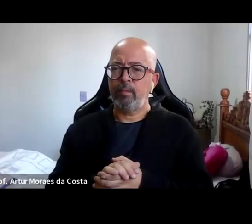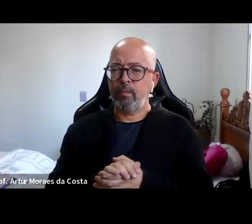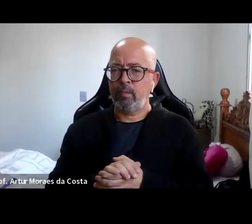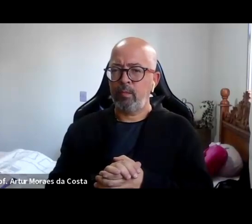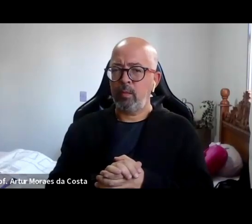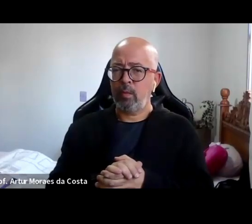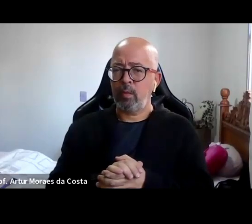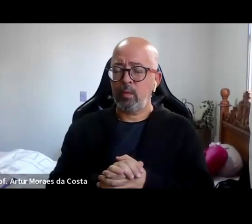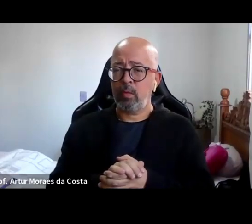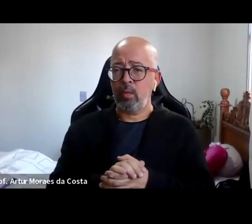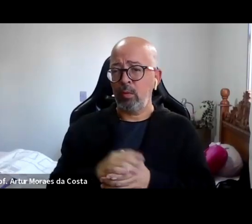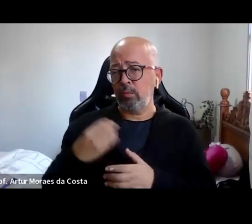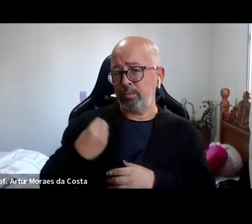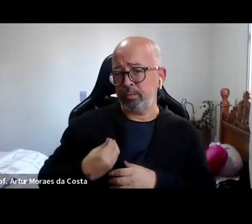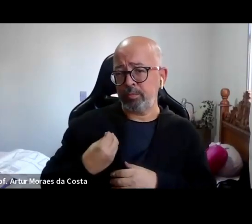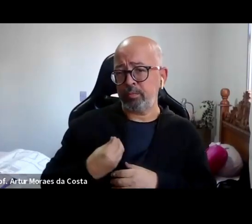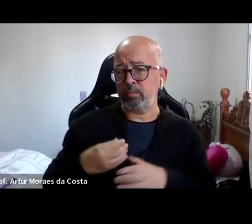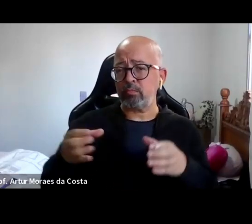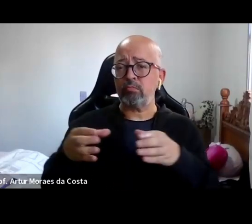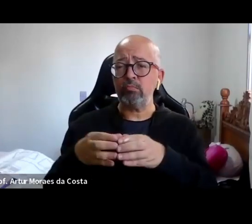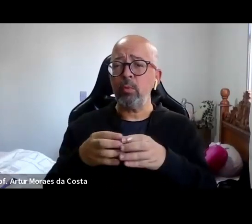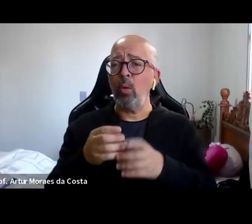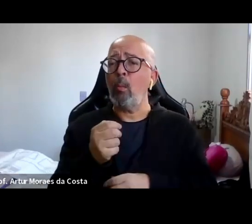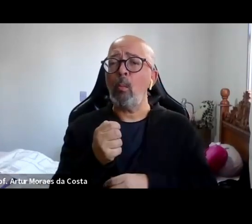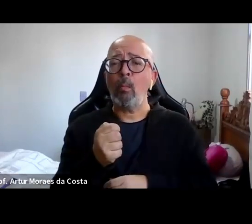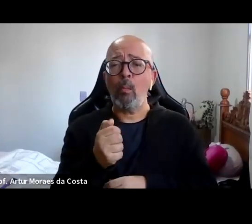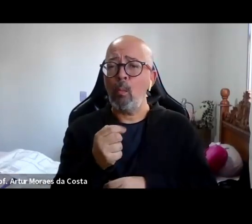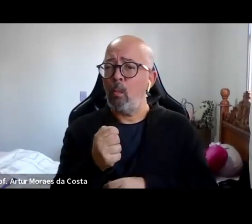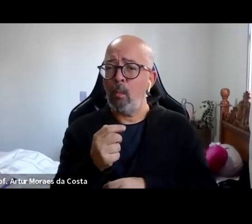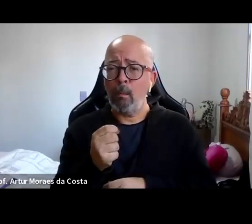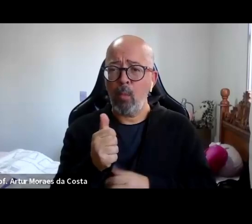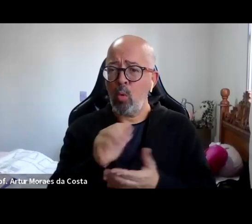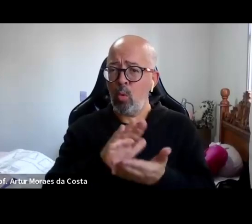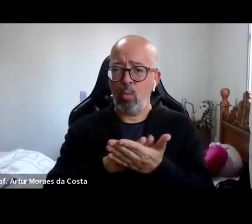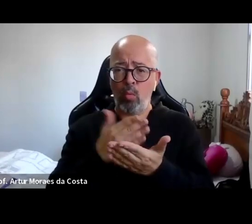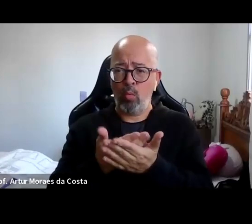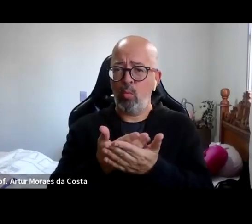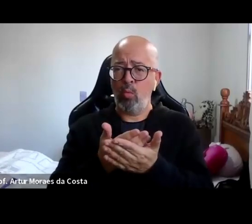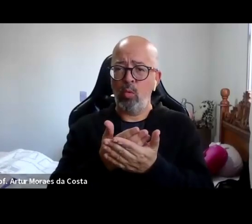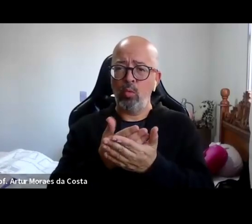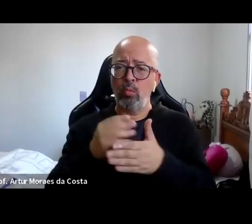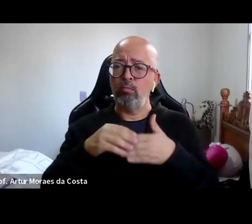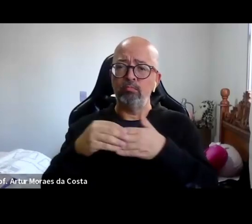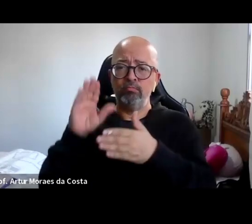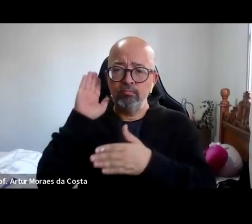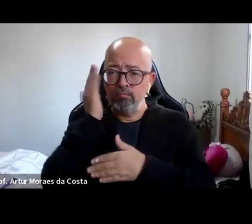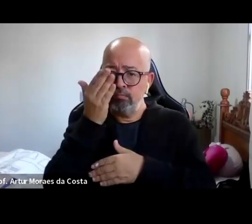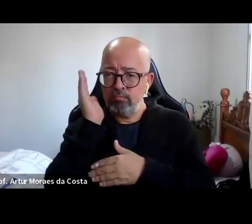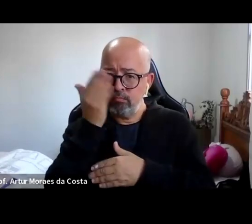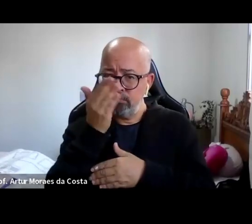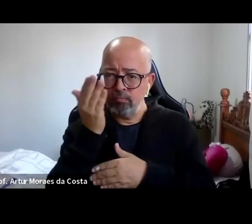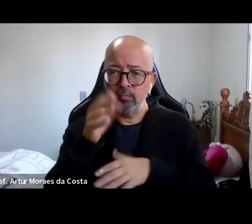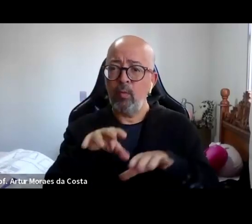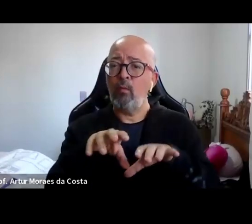y esto sé que se repite a lo largo de toda nuestra América Latina muchas veces hay que